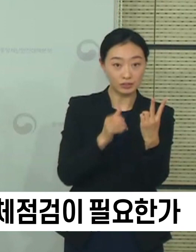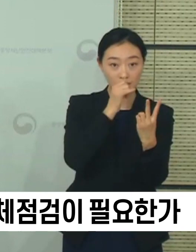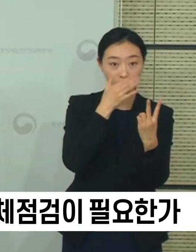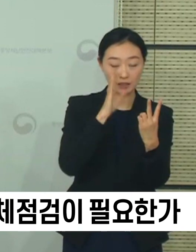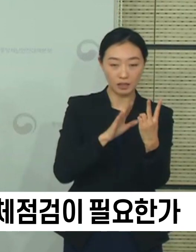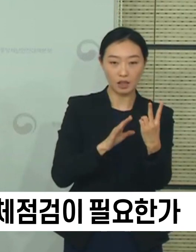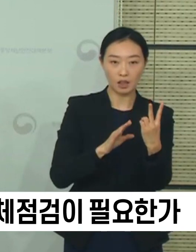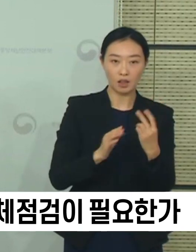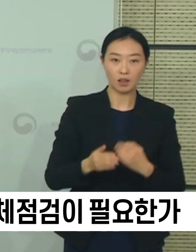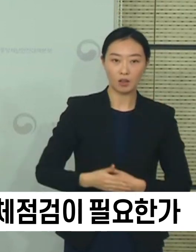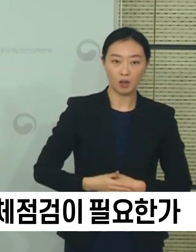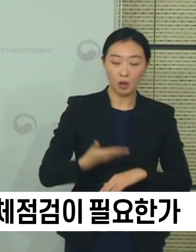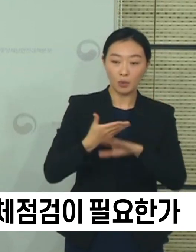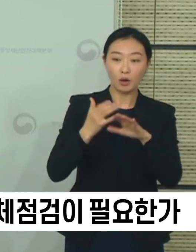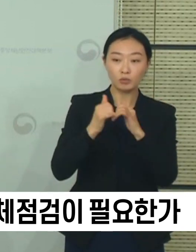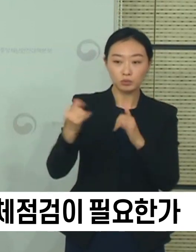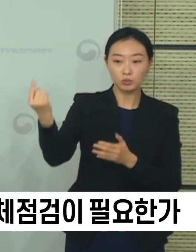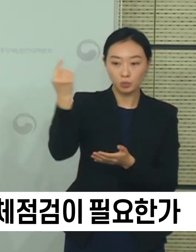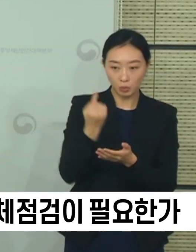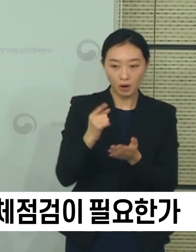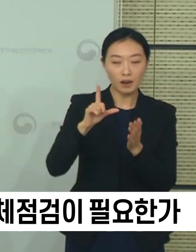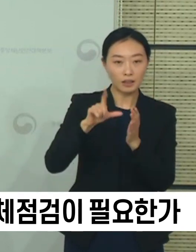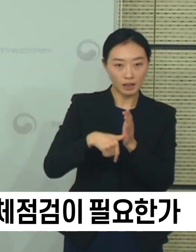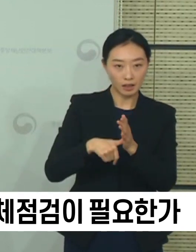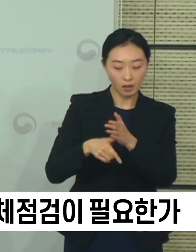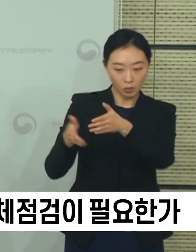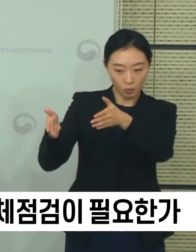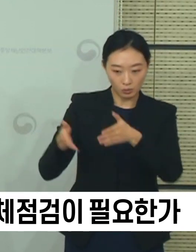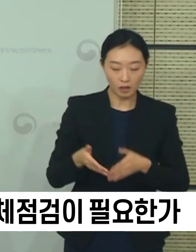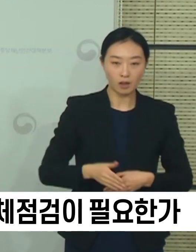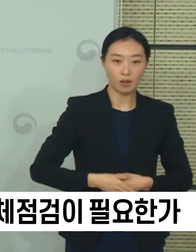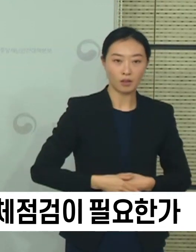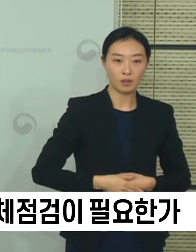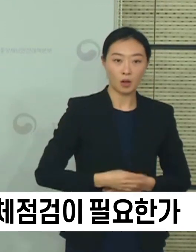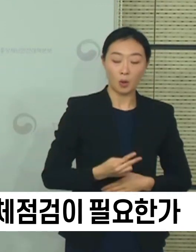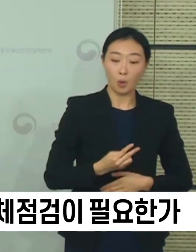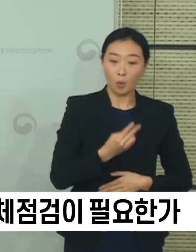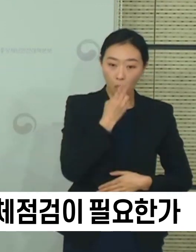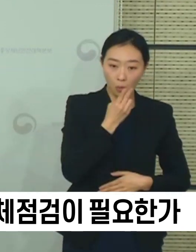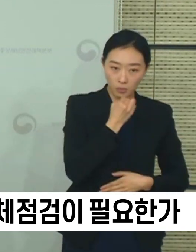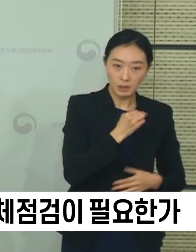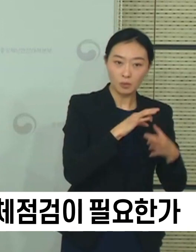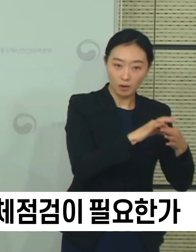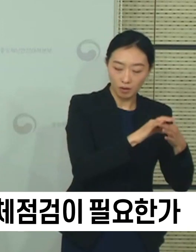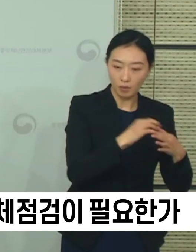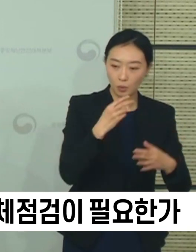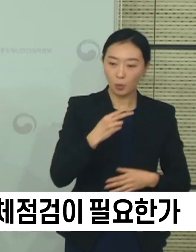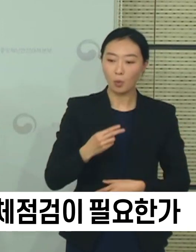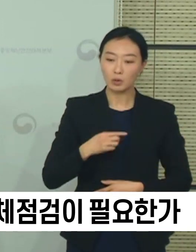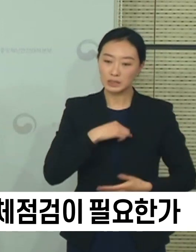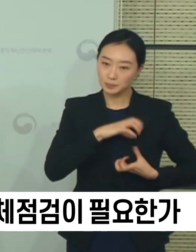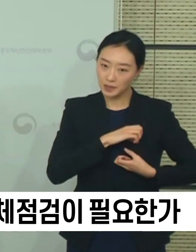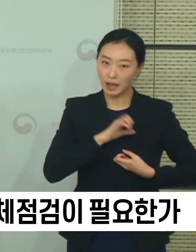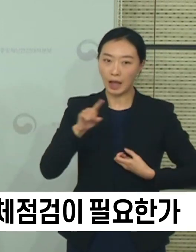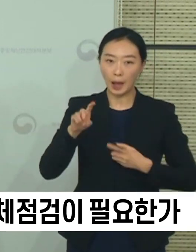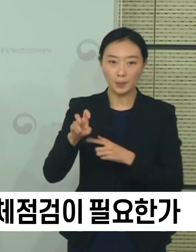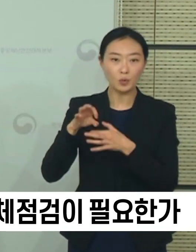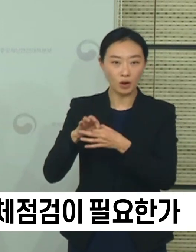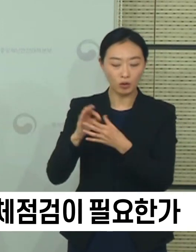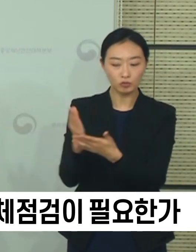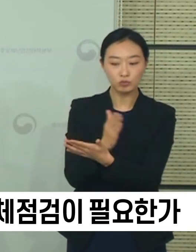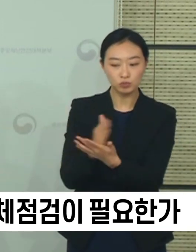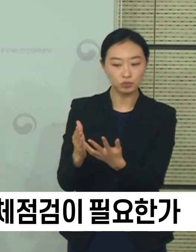최소한 외래에 들어올 때 동선을 호흡기 비호흡기로 구분하도록 그렇게 좀 해야 되는데 아마 이 부분에